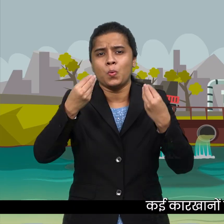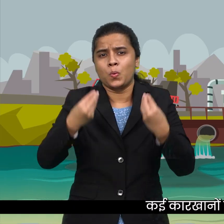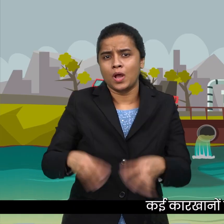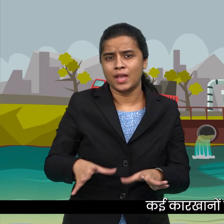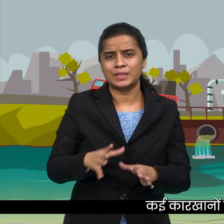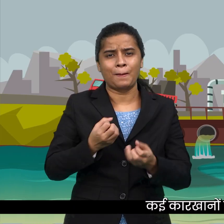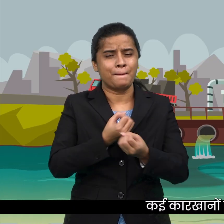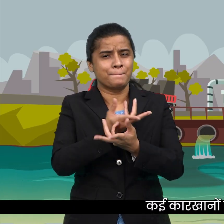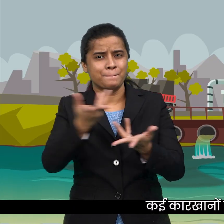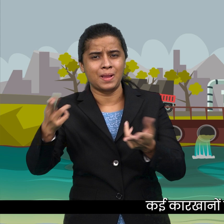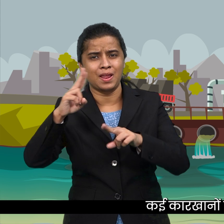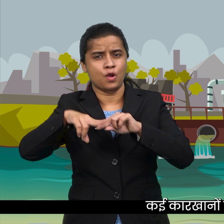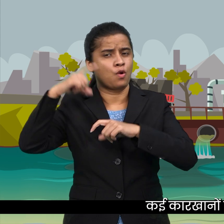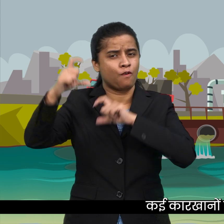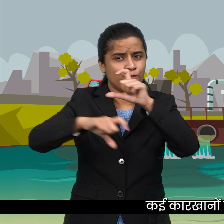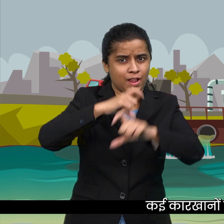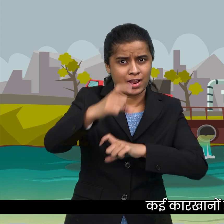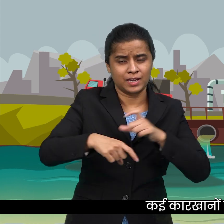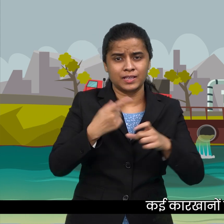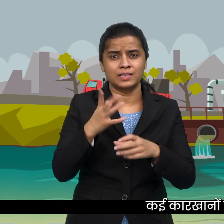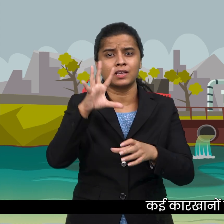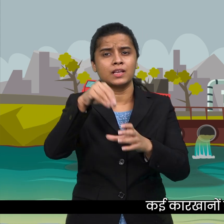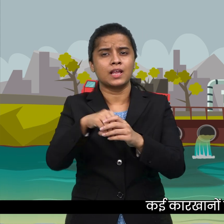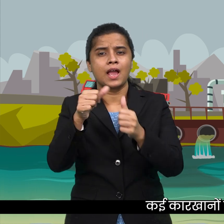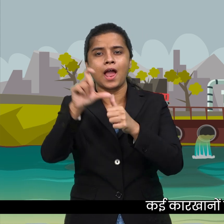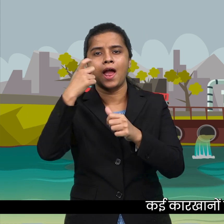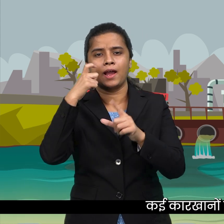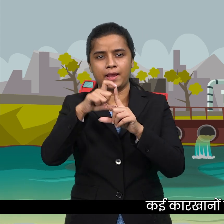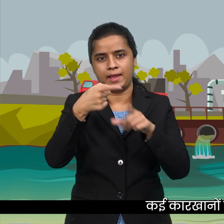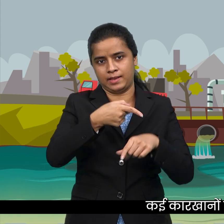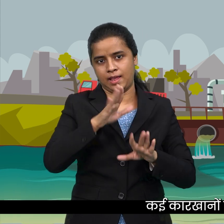कई कारखानों के कचरे में आम्ल होते हैं।